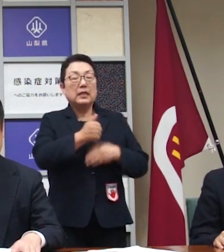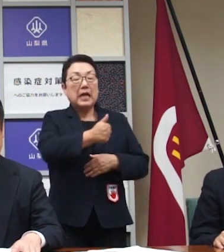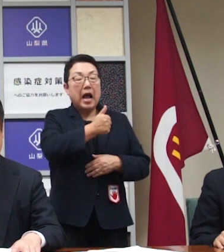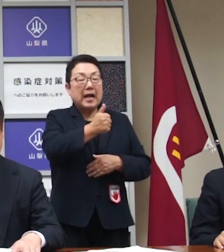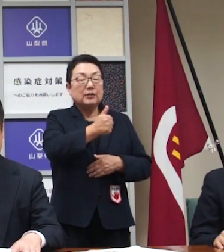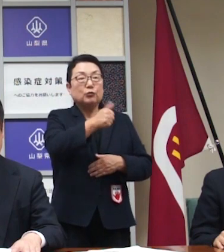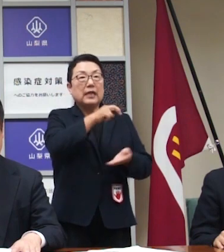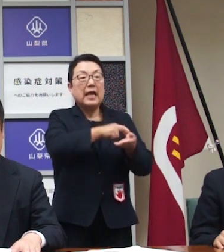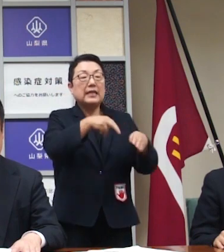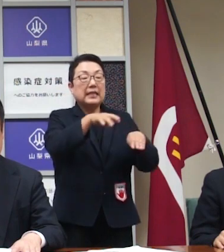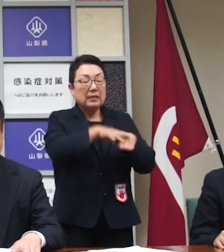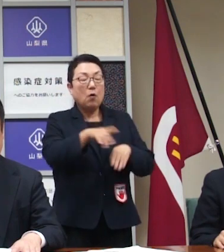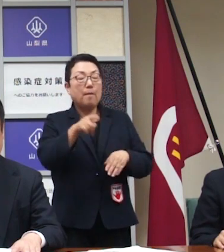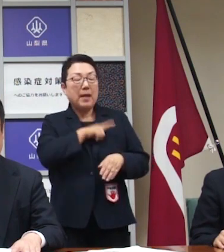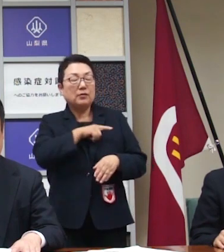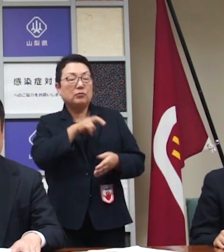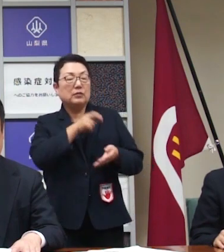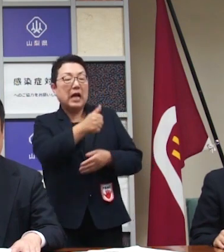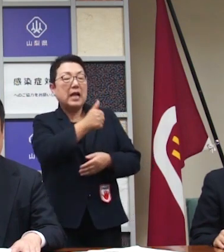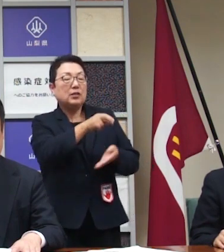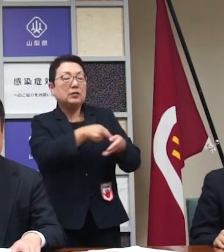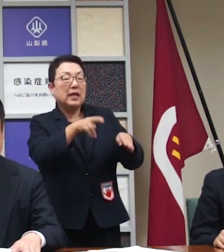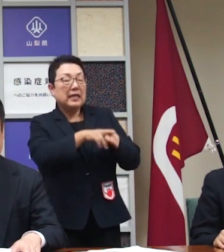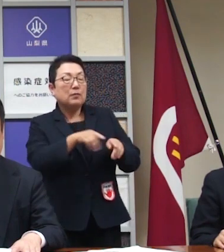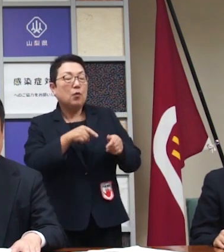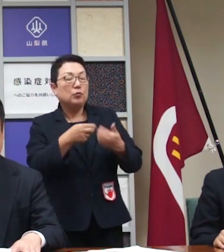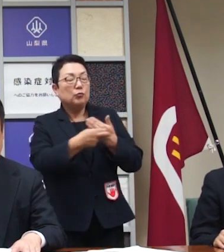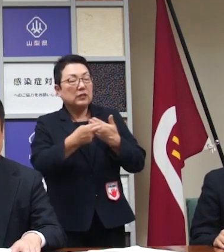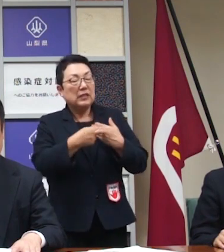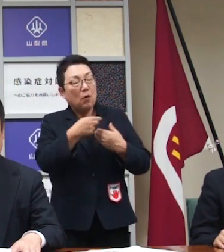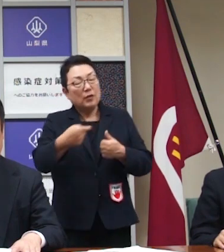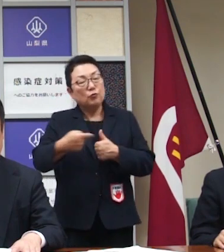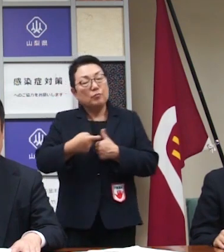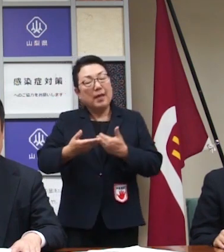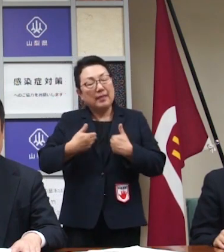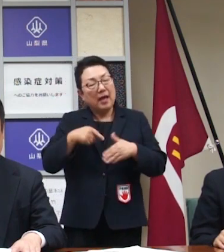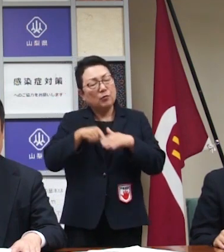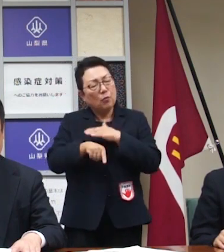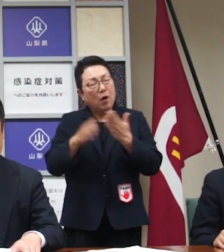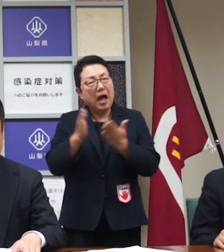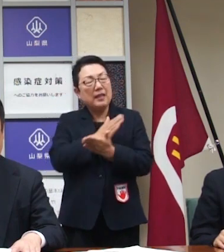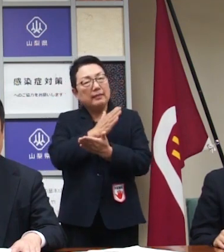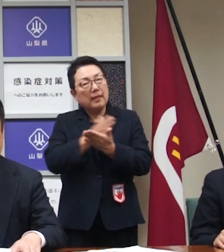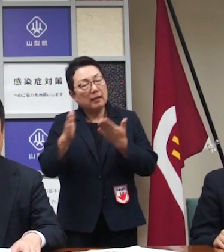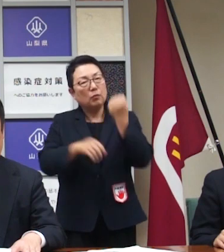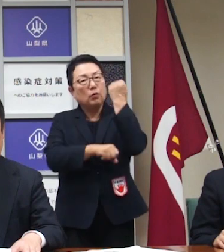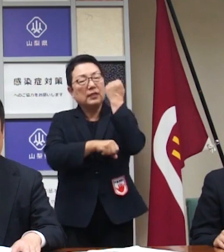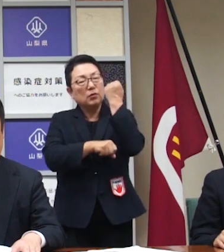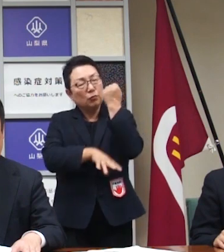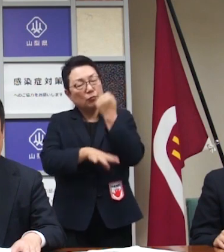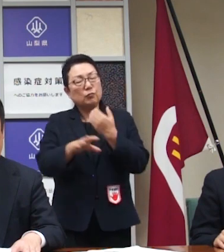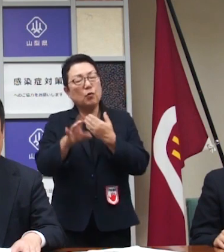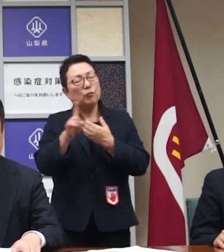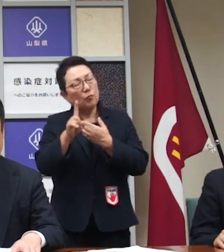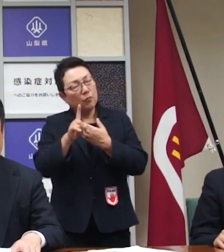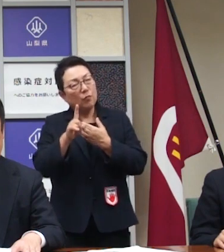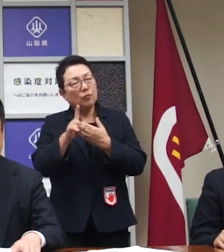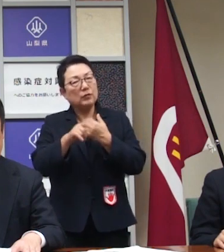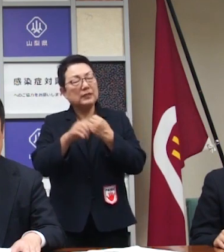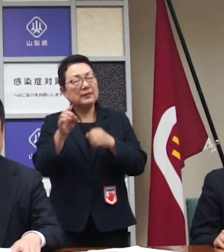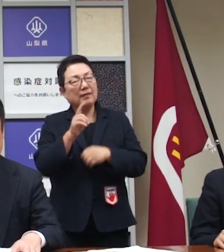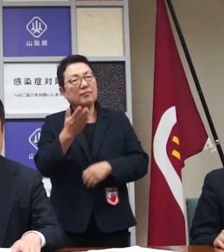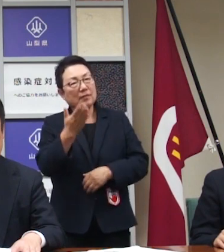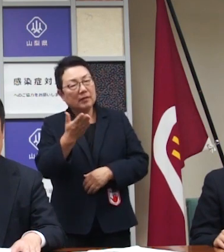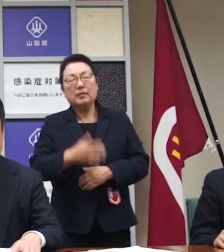んをまずは受診するように勧められたところっていうのは、その総合的な判断っていうところで言うと、具体的にそのどの部分だったのかなっ